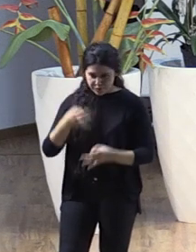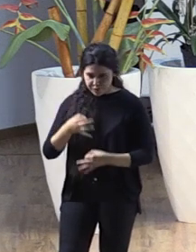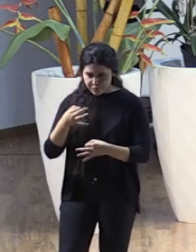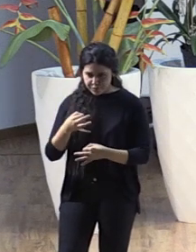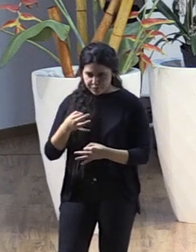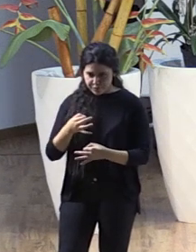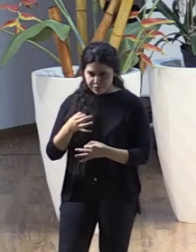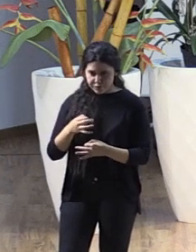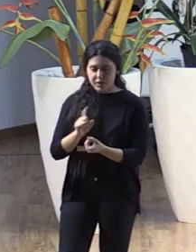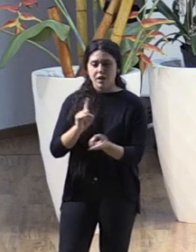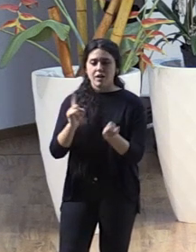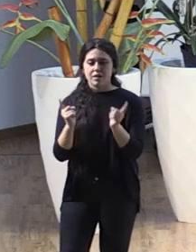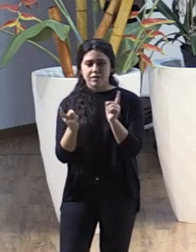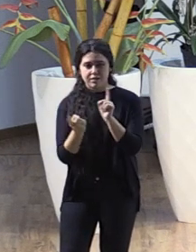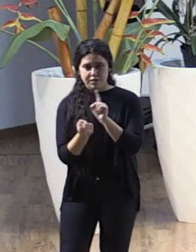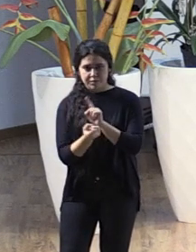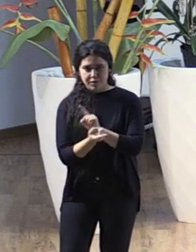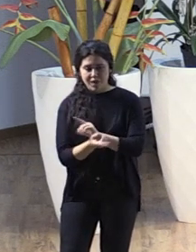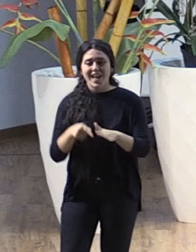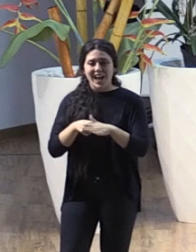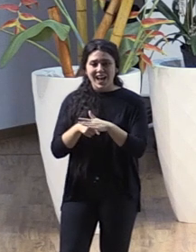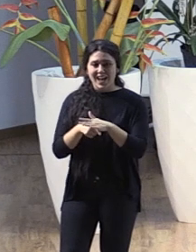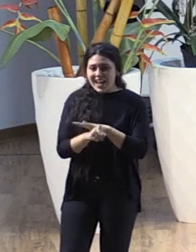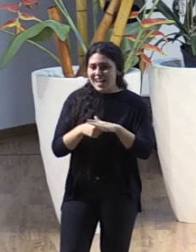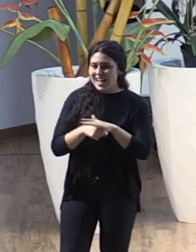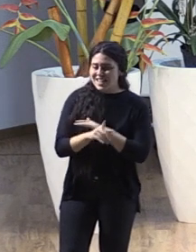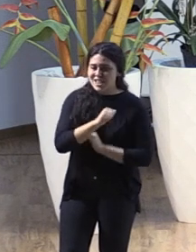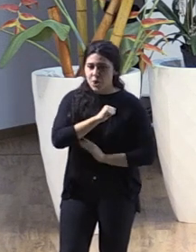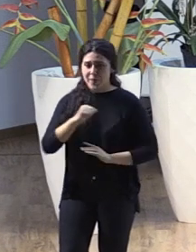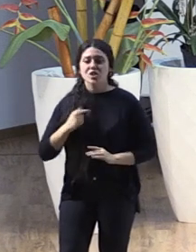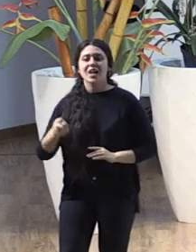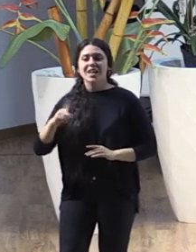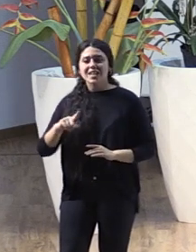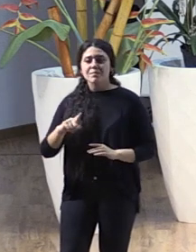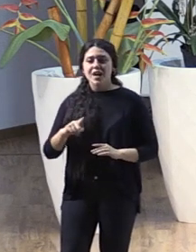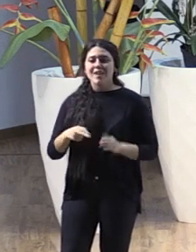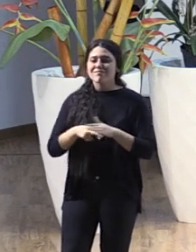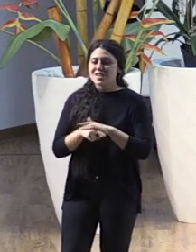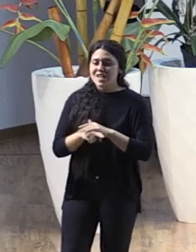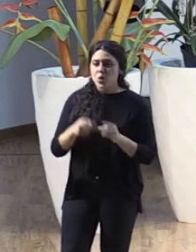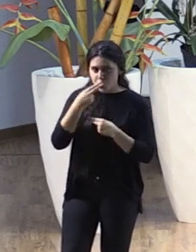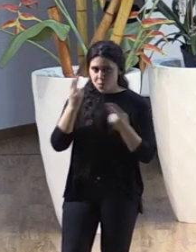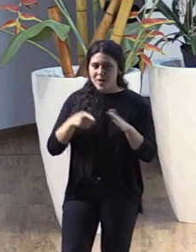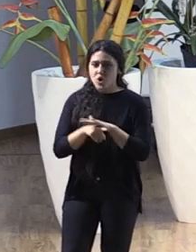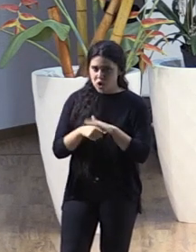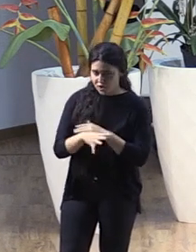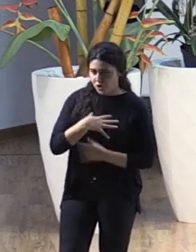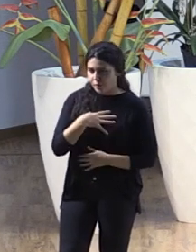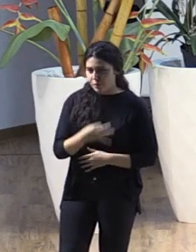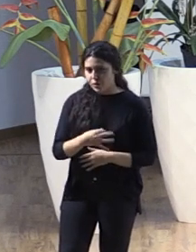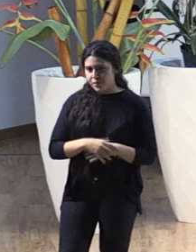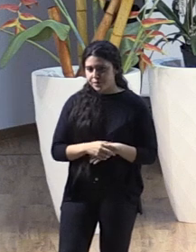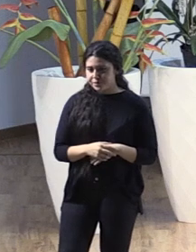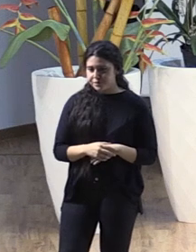idea de autogestión, pero también de poder gestionar recursos públicos. Y esto, esta mañana aquí en las presentaciones,